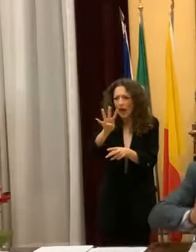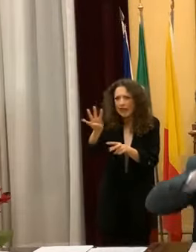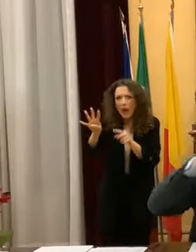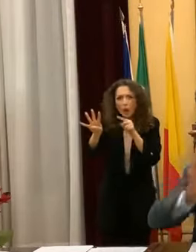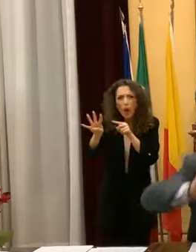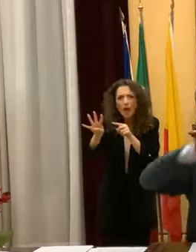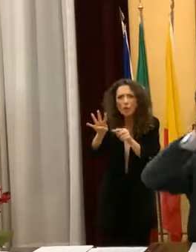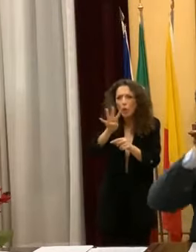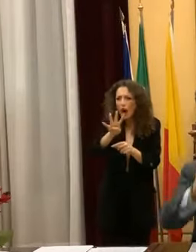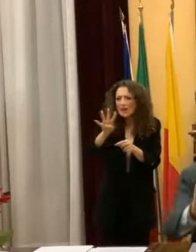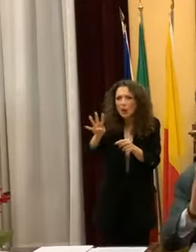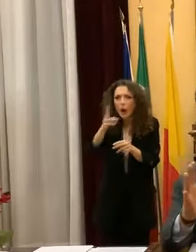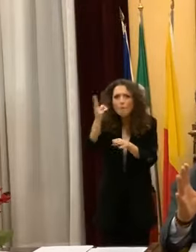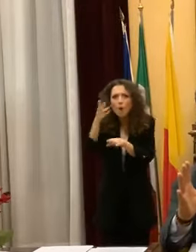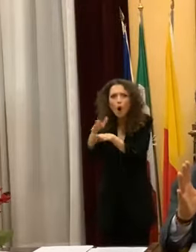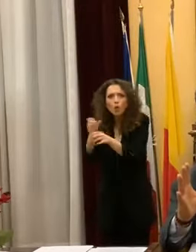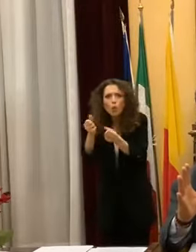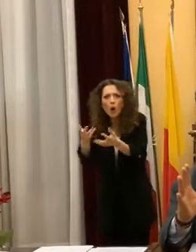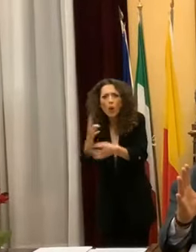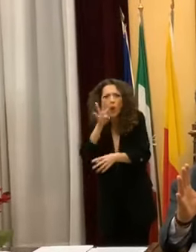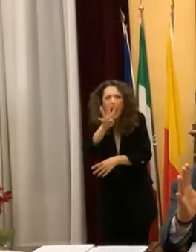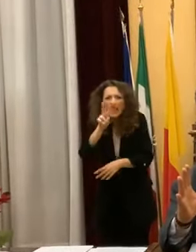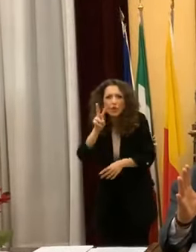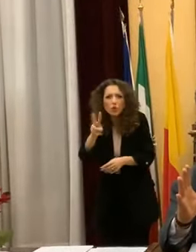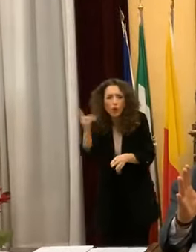morti 42!